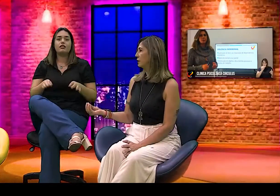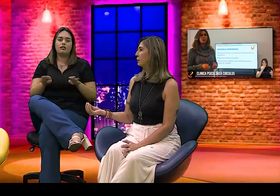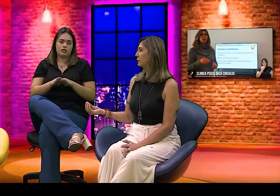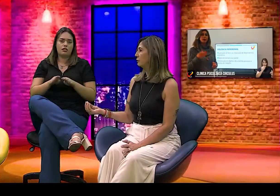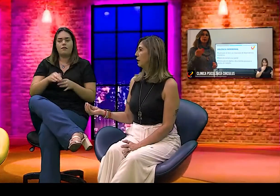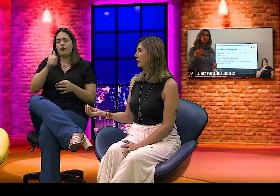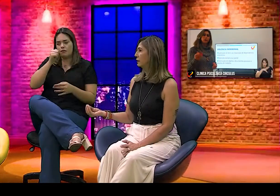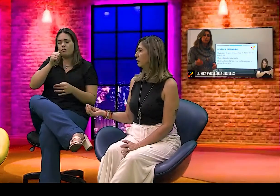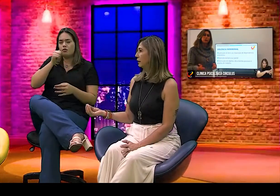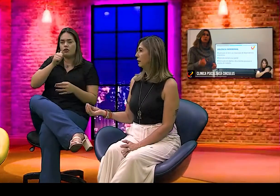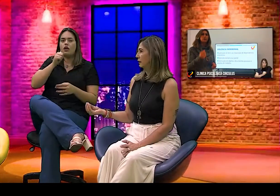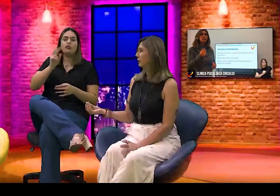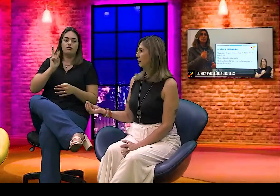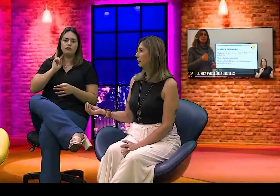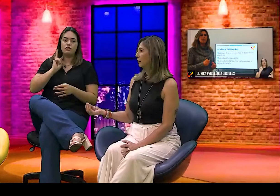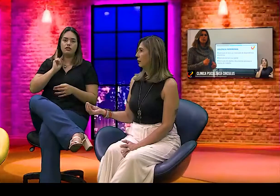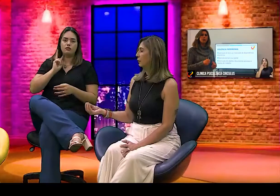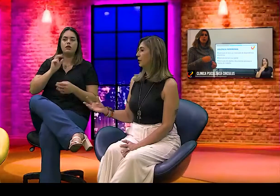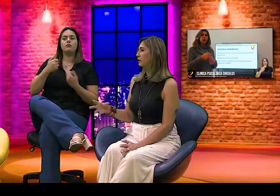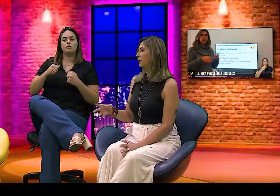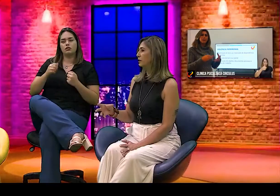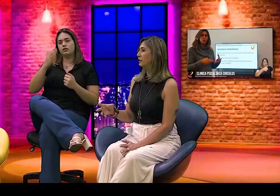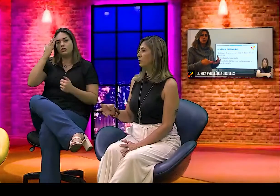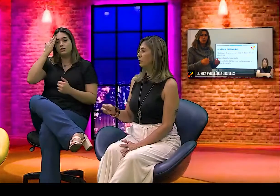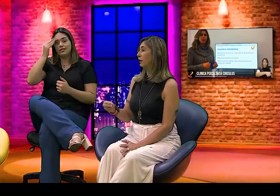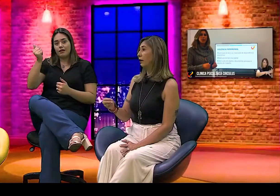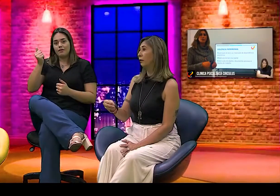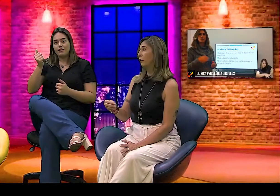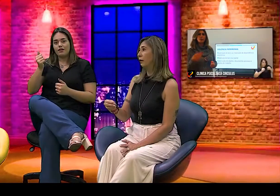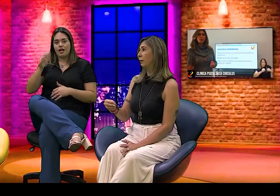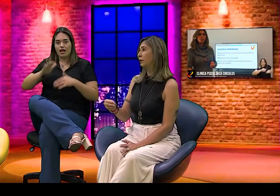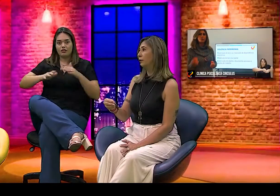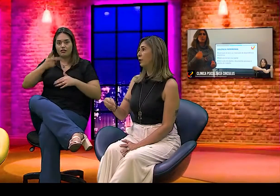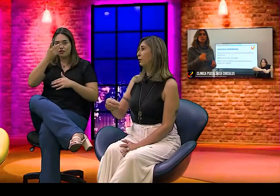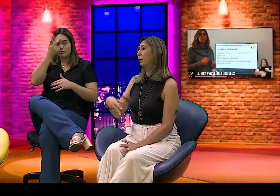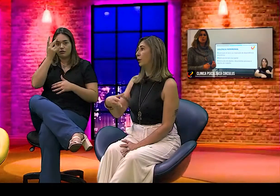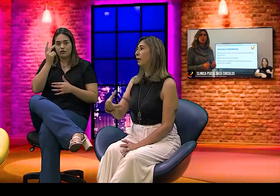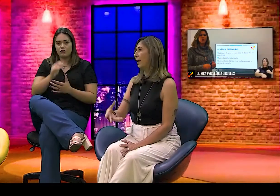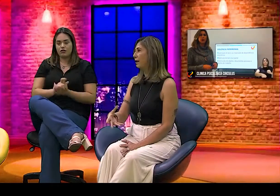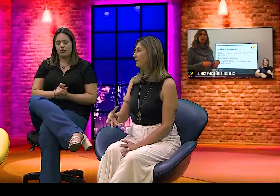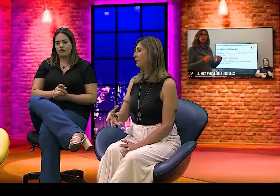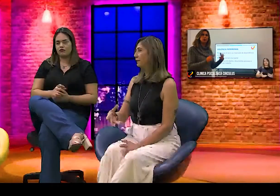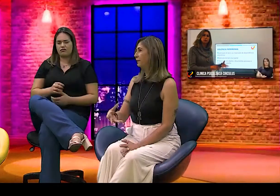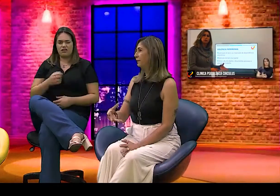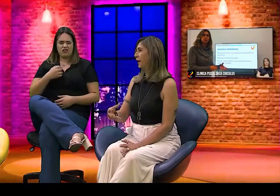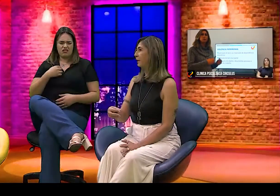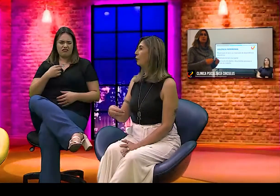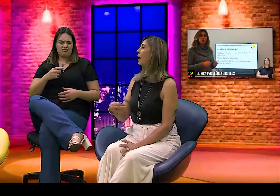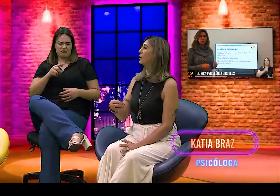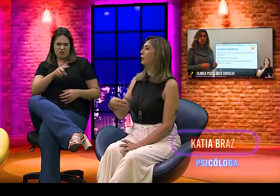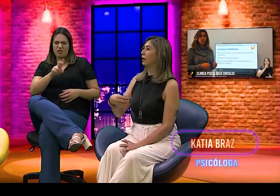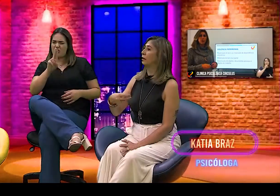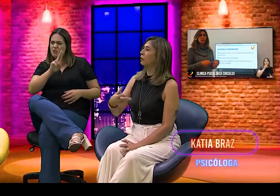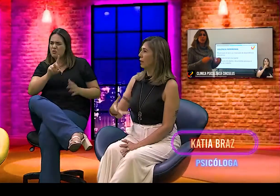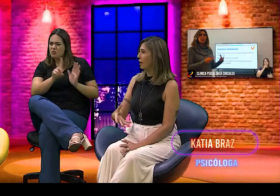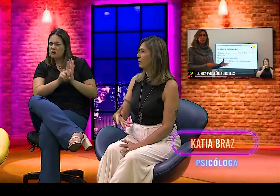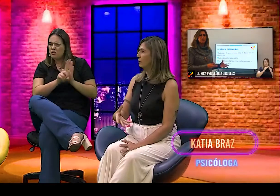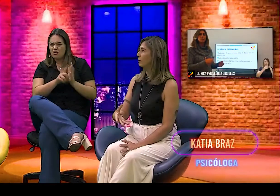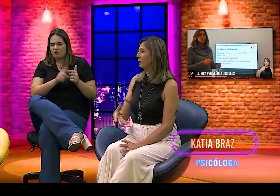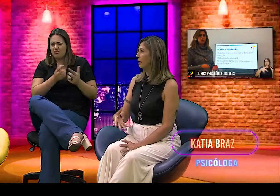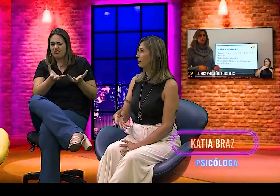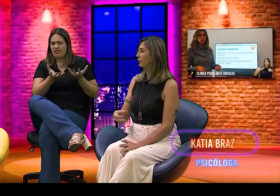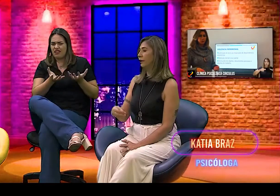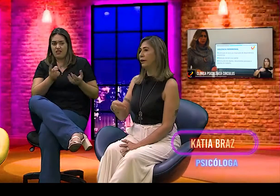das mulheres em situação de violência. Né? Muitas vezes a pessoa fala que a pessoa usa droga porque quer, ela não para porque ela não